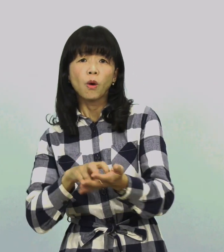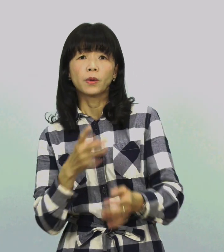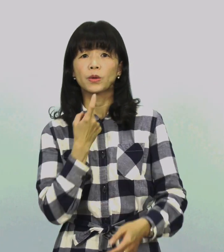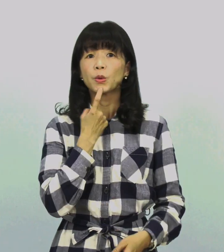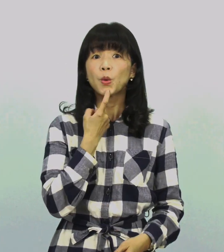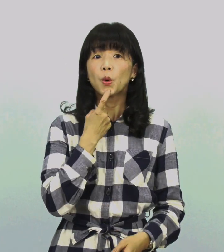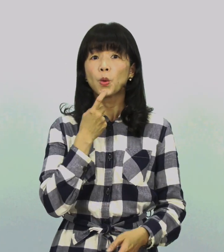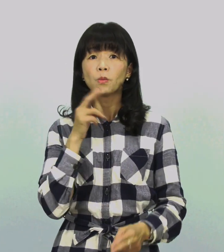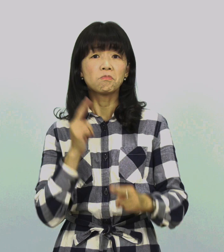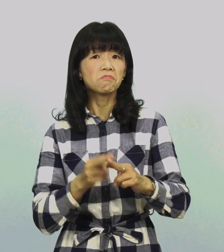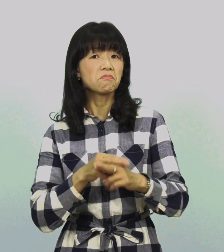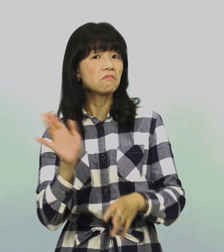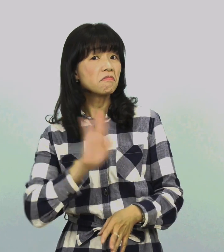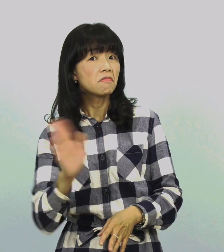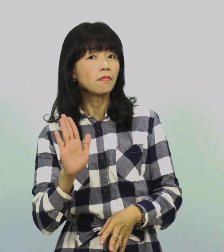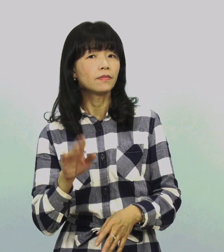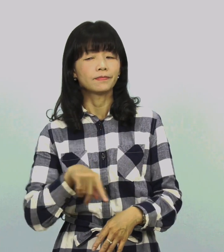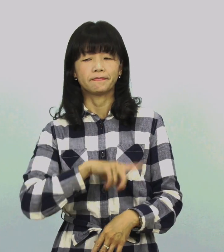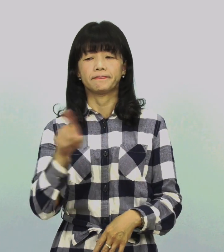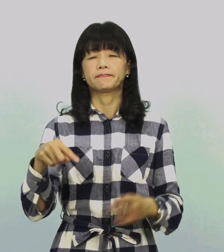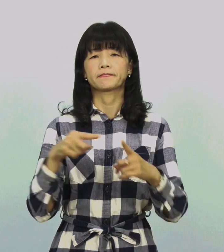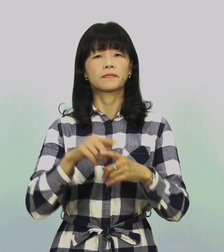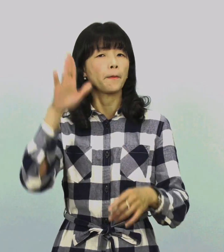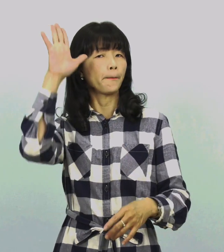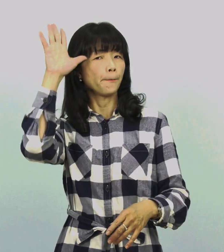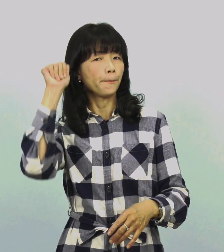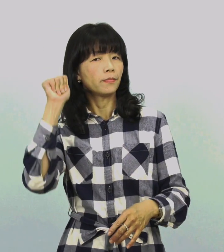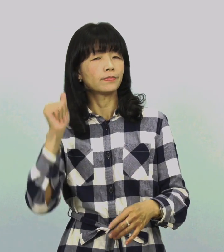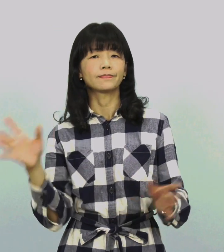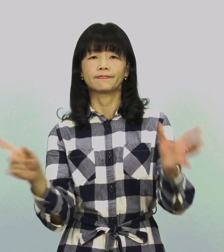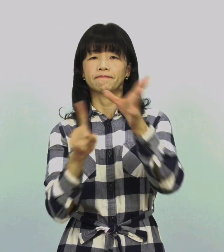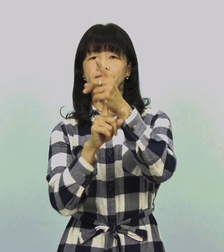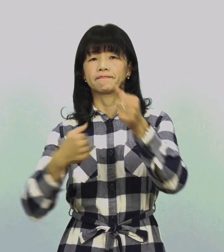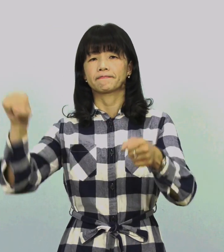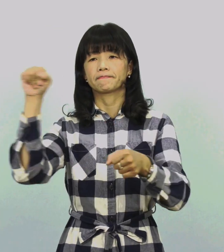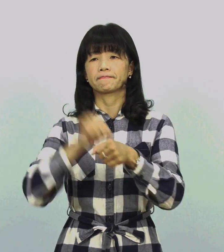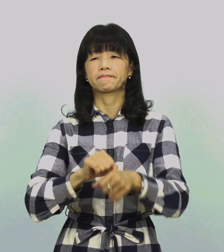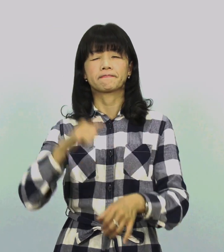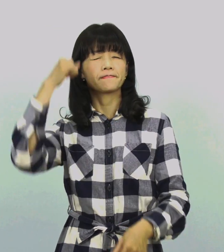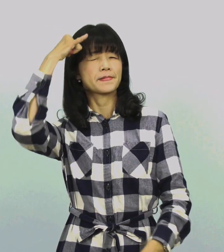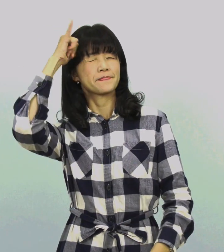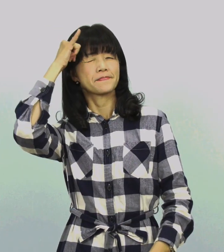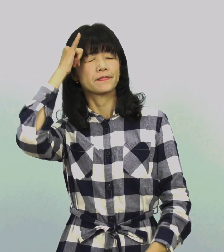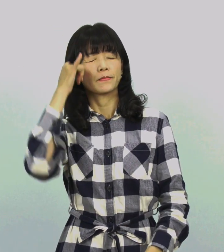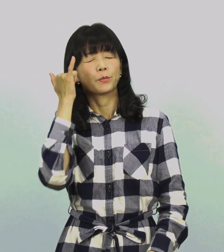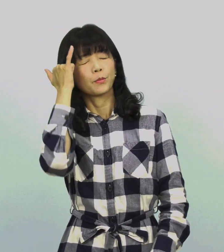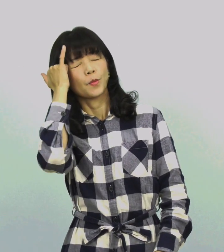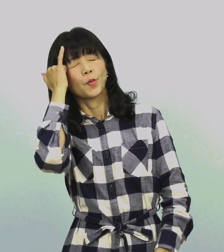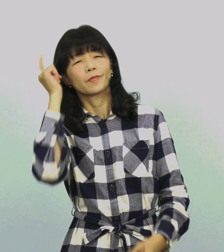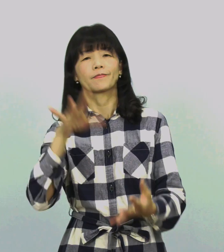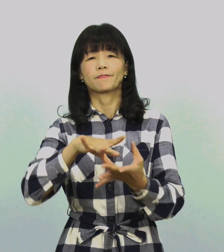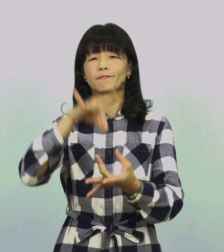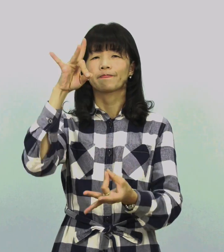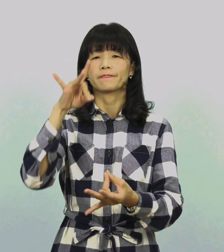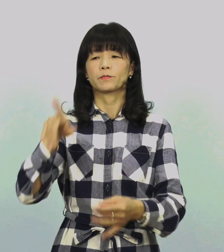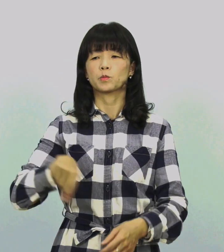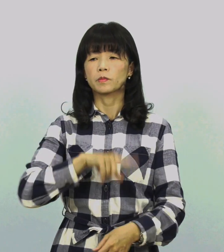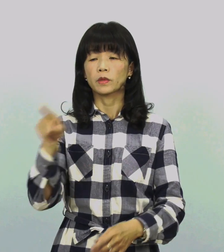信吗？因着他们的愚蠢，神也注入了沉睡的灵在他们当中。所有的意